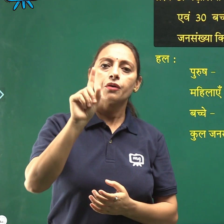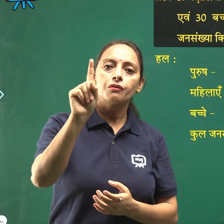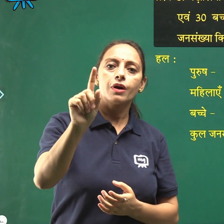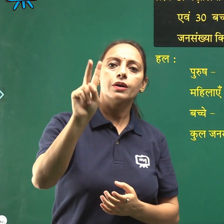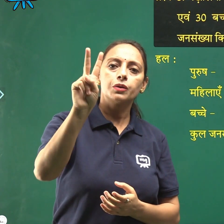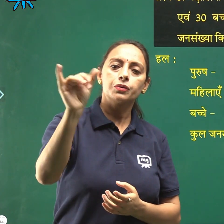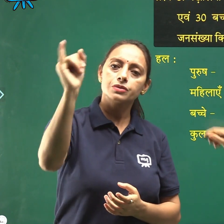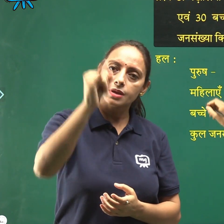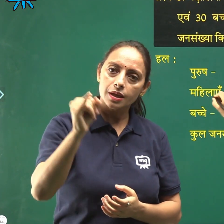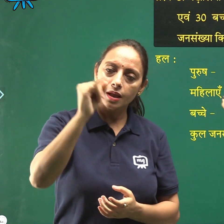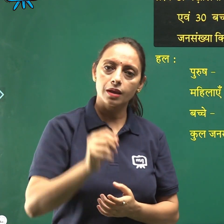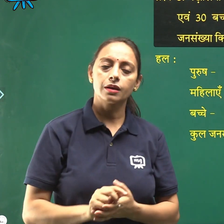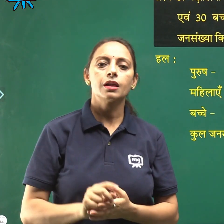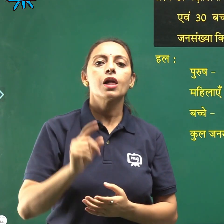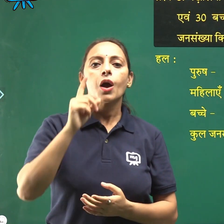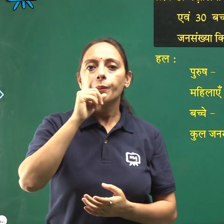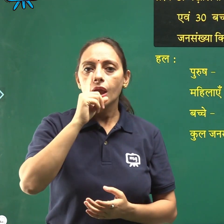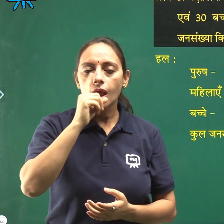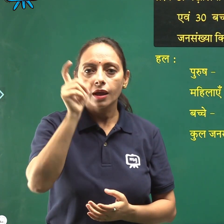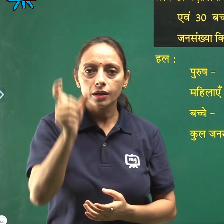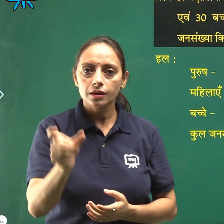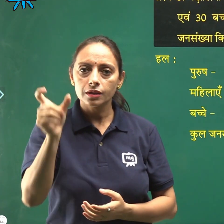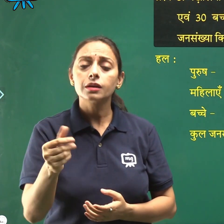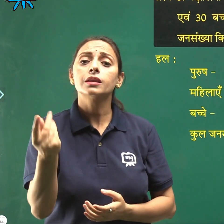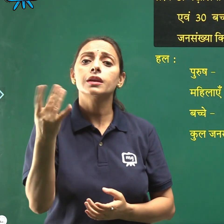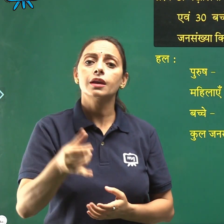126, महिलाएं